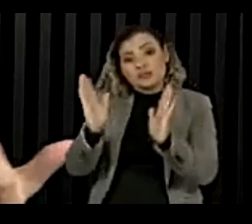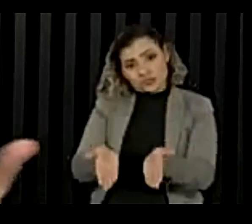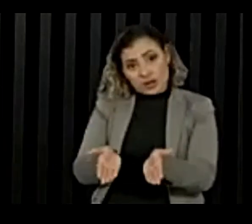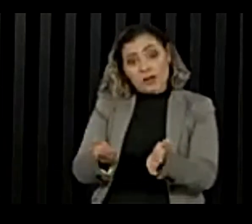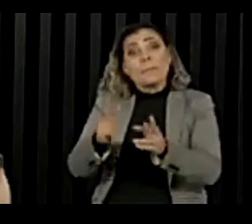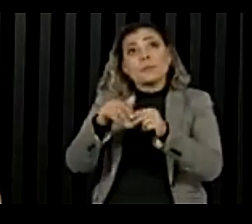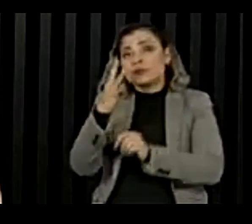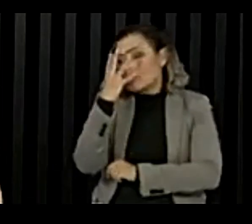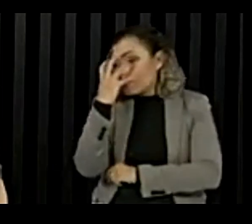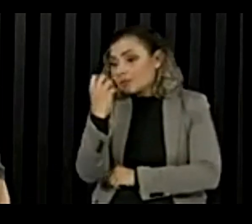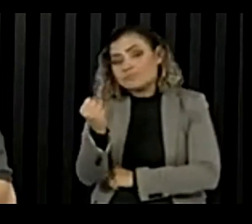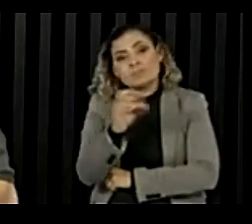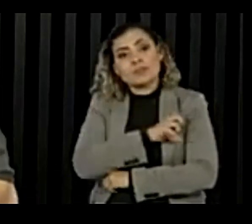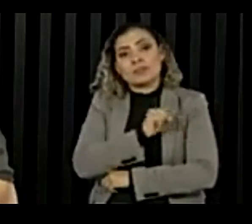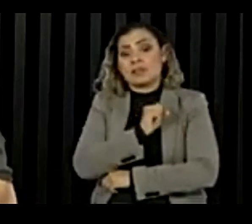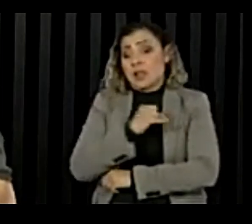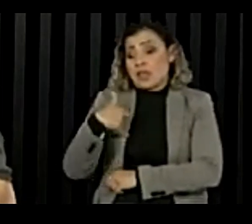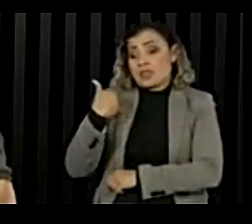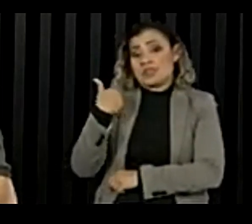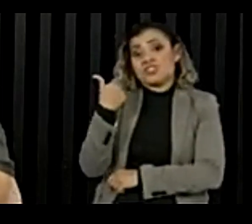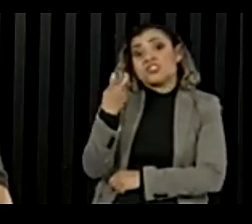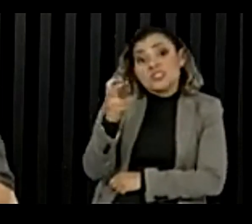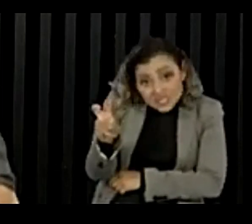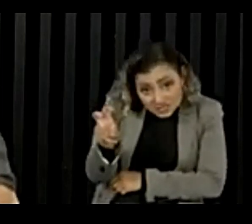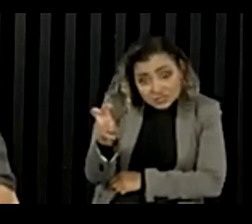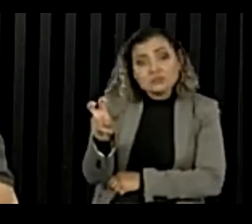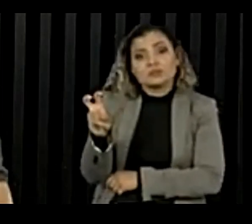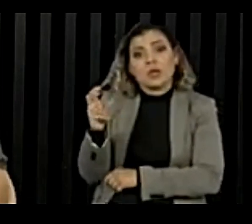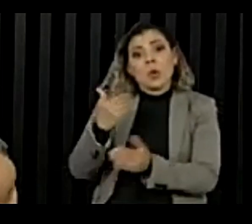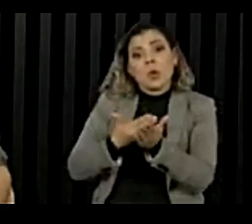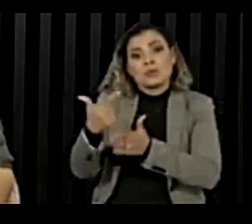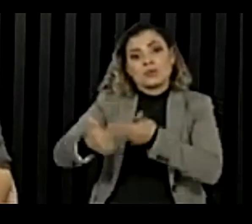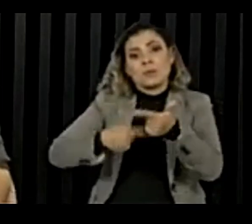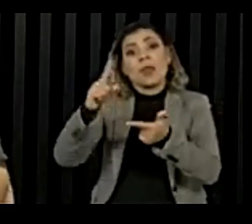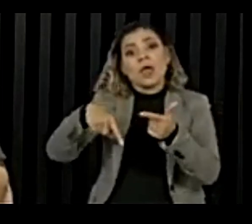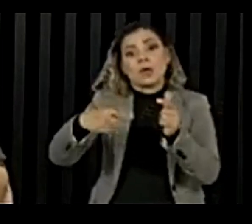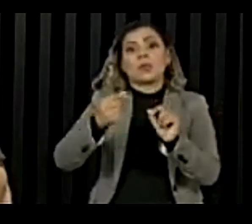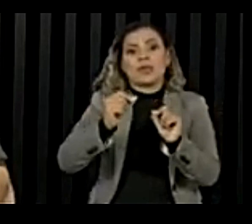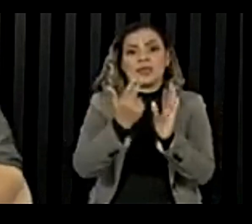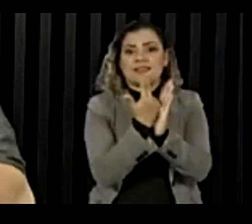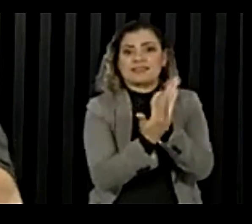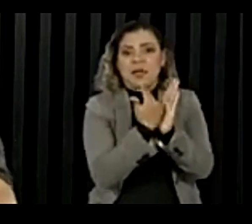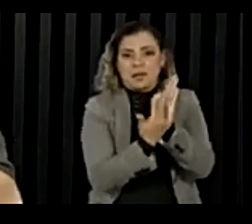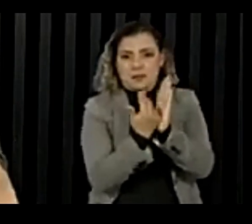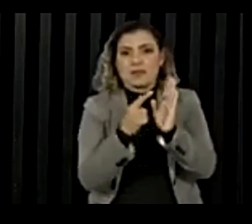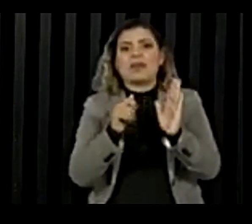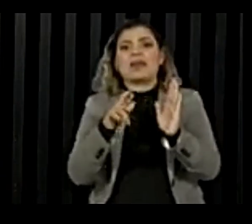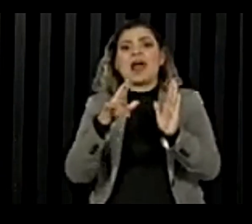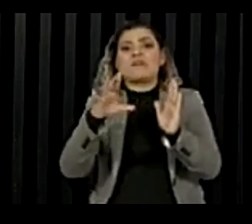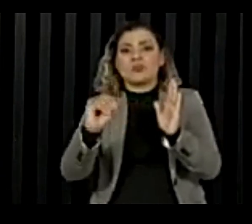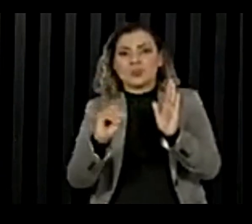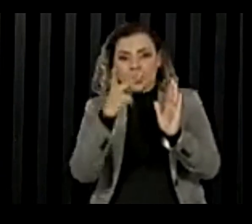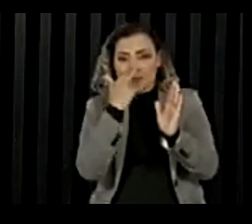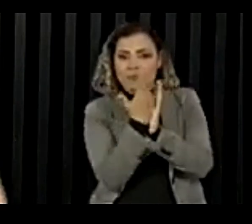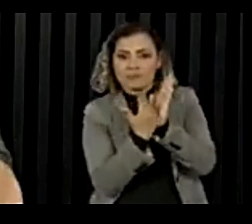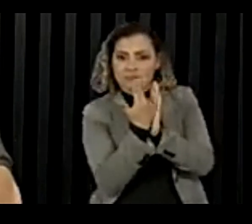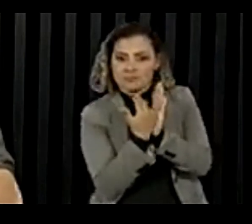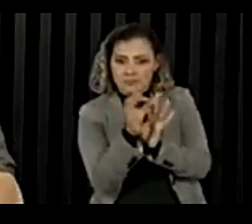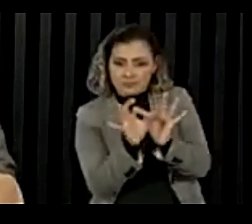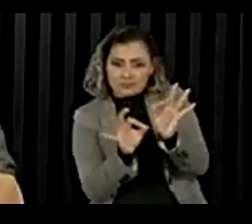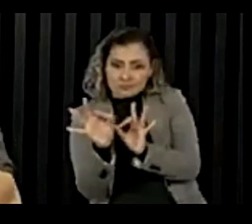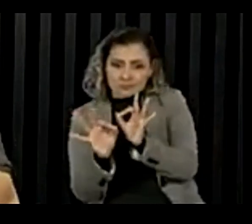meu fascínio. Com 15 anos, quando eu comecei a trabalhar, eu era designer gráfico. Eu sempre tive essa proximidade com coisas